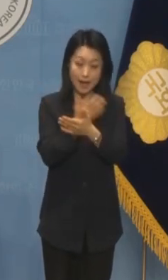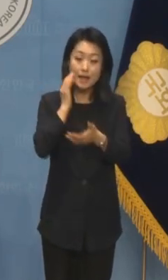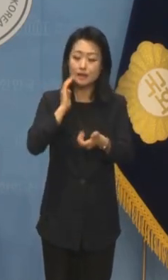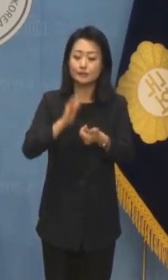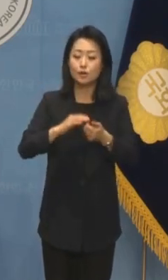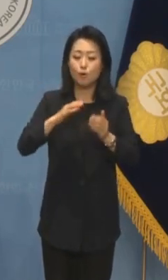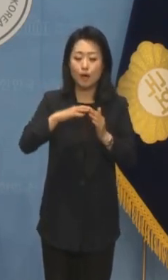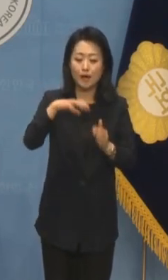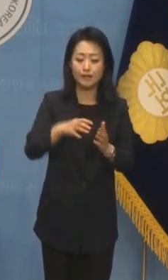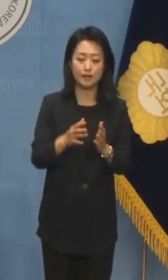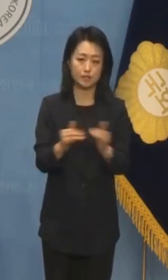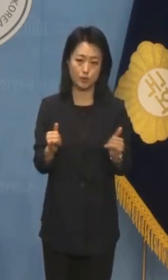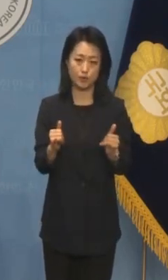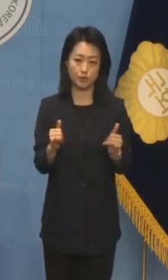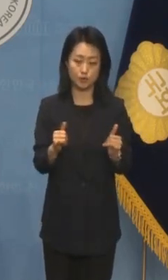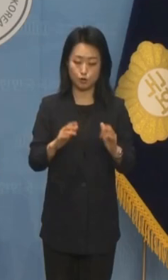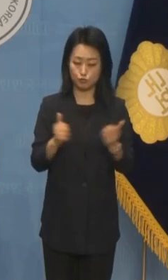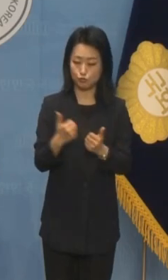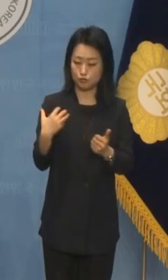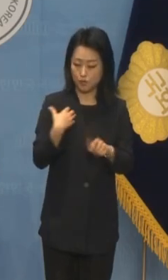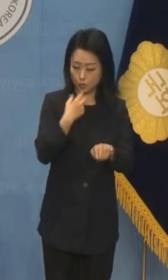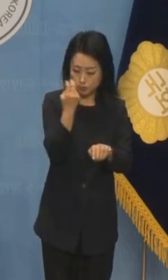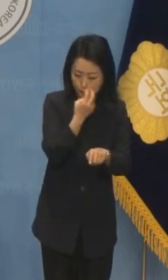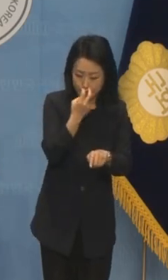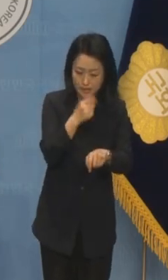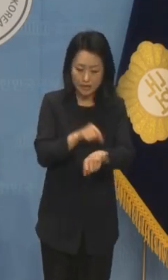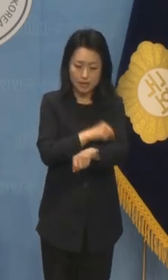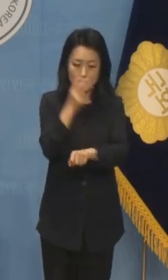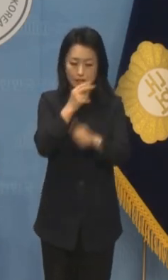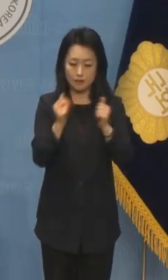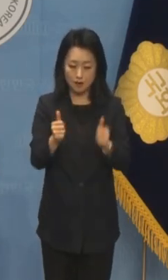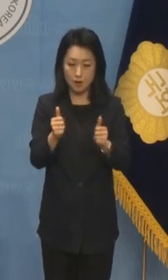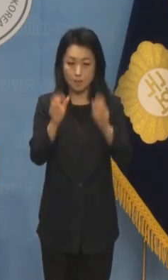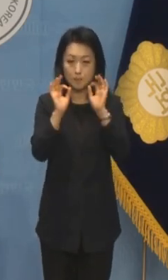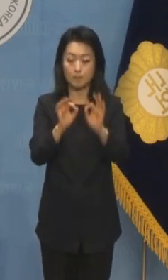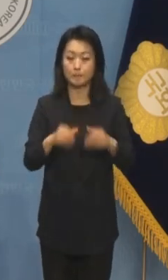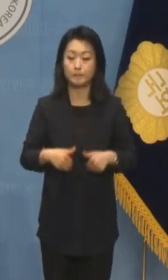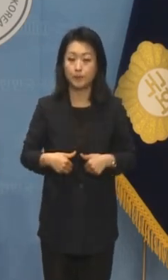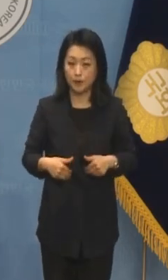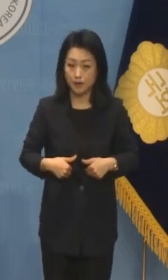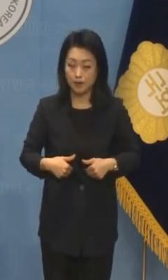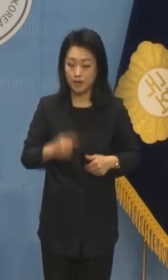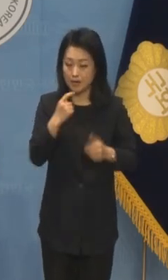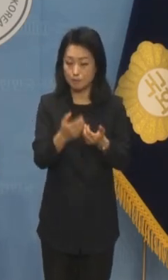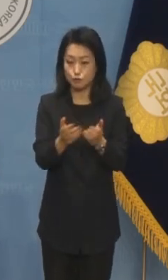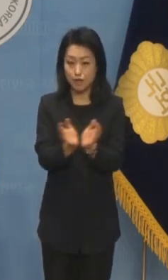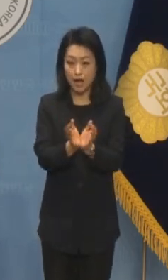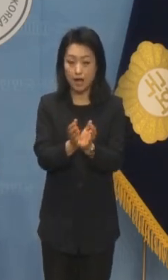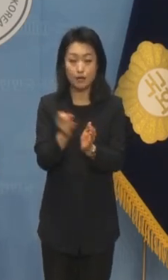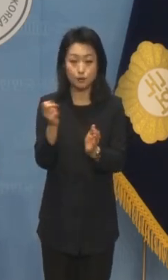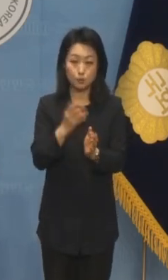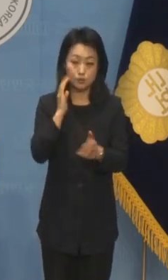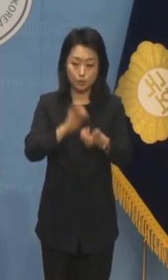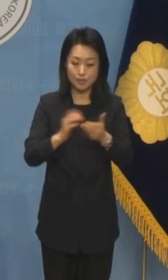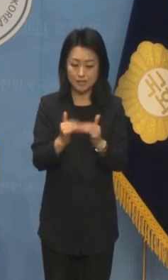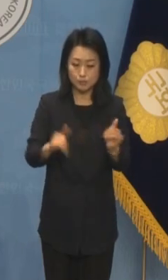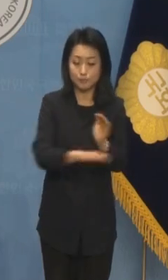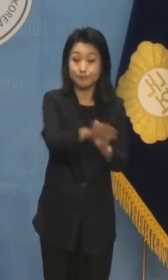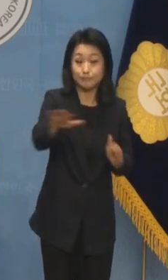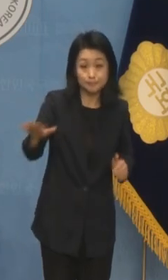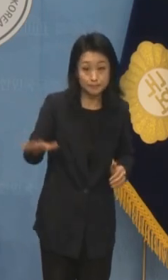청와대야말로 국정조사와 특검 대상입니다. 더불어민주당과 문재인 정부 인사들은